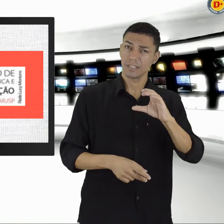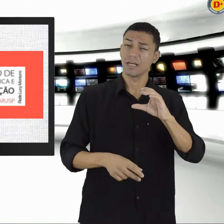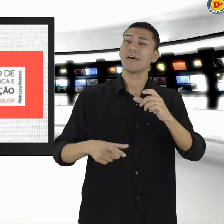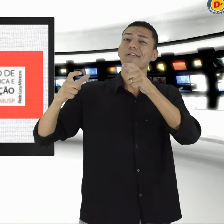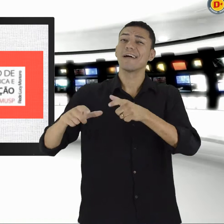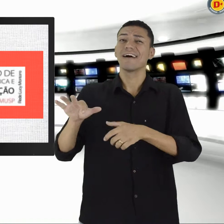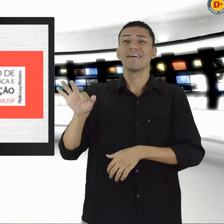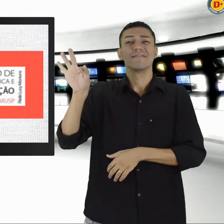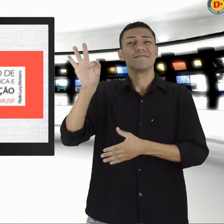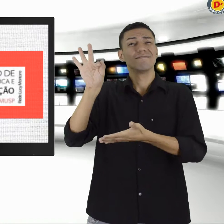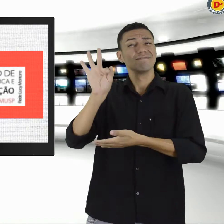Paulo,